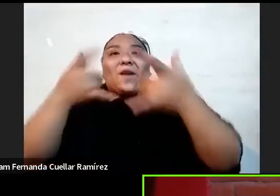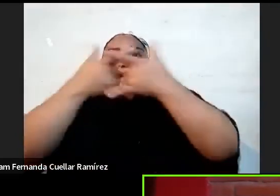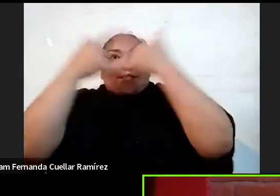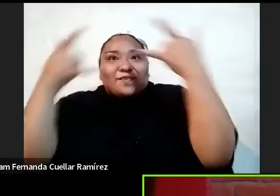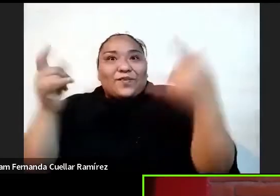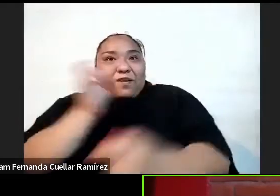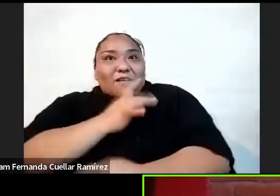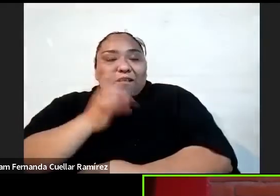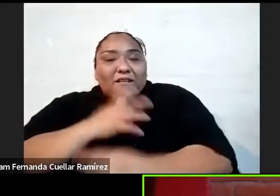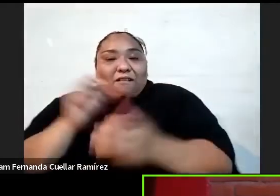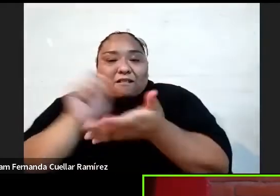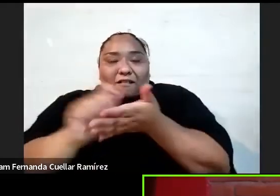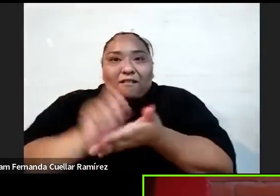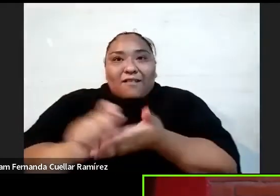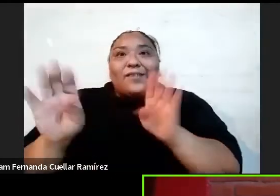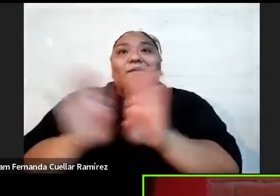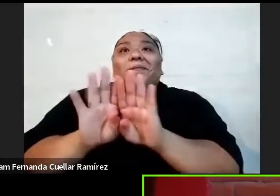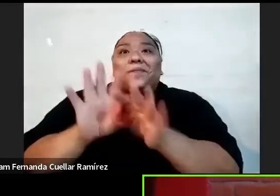ver, platícanos.